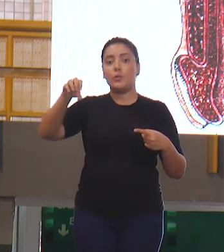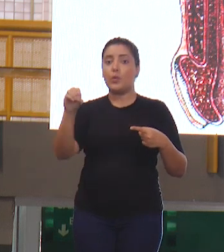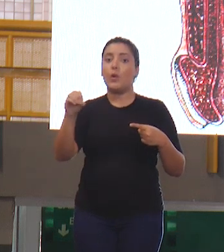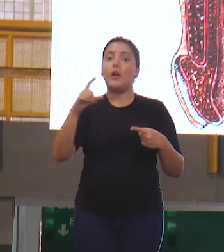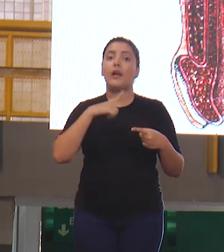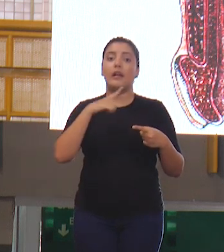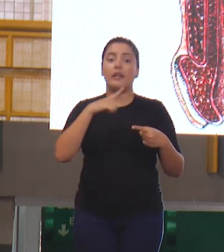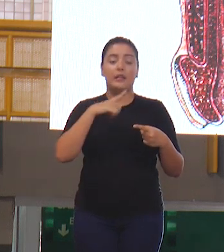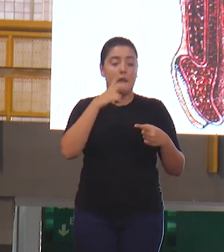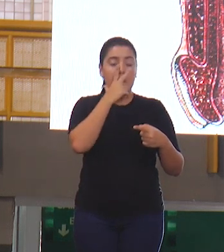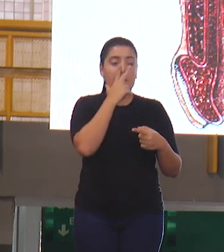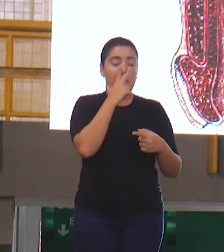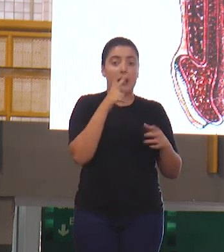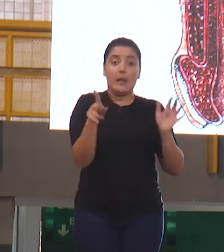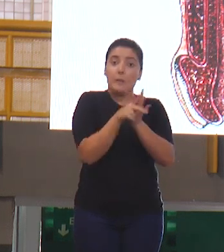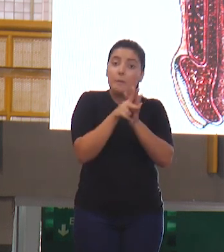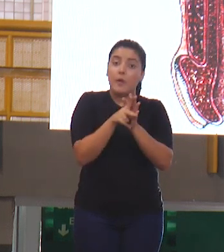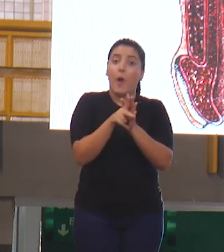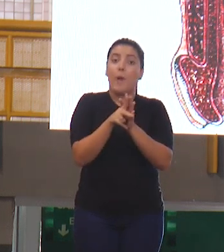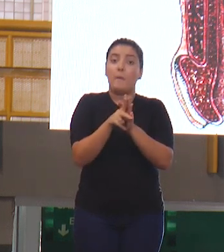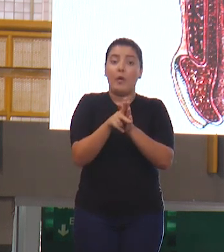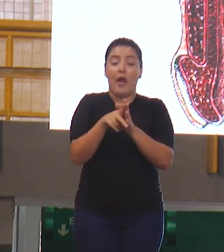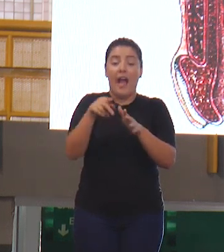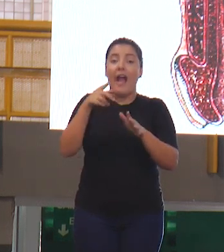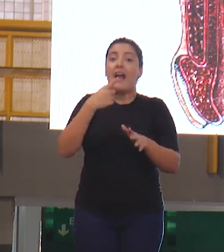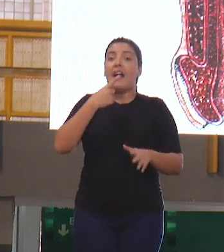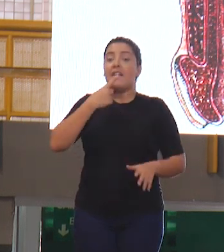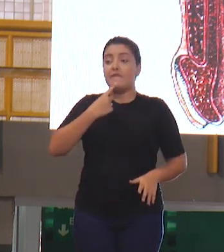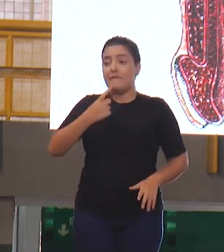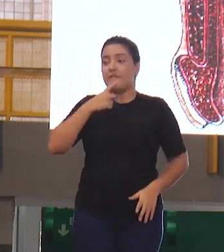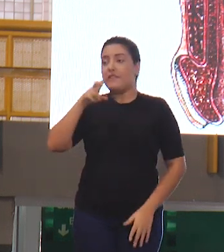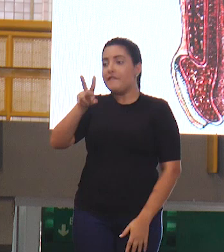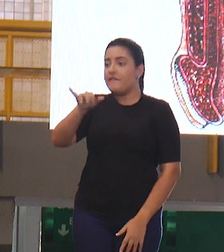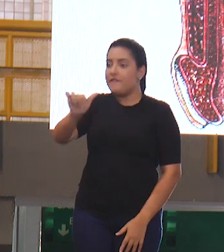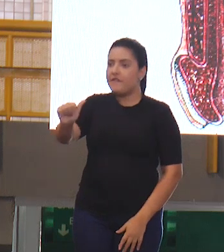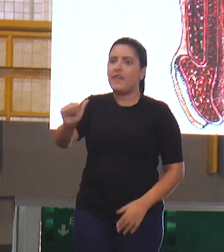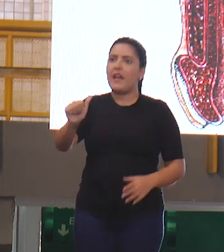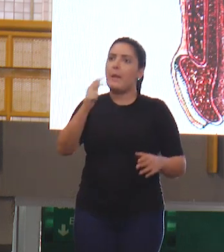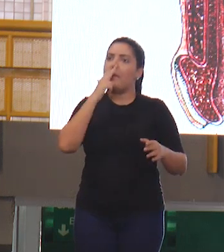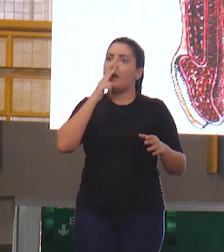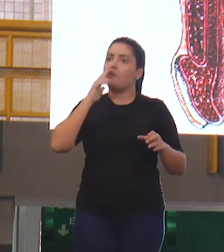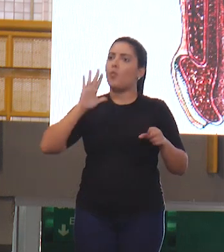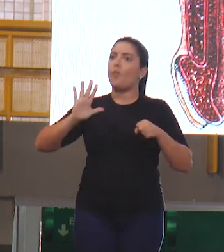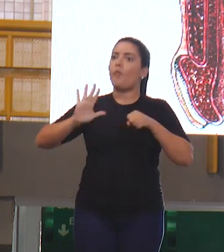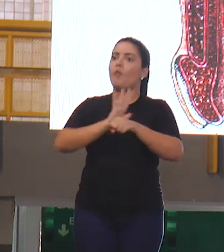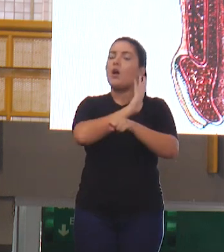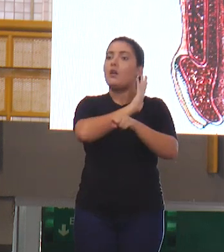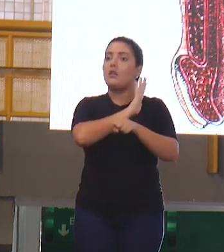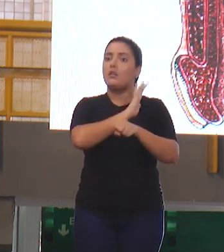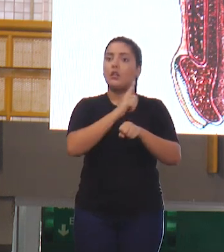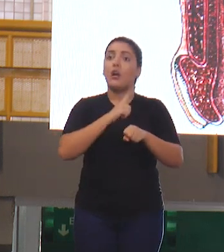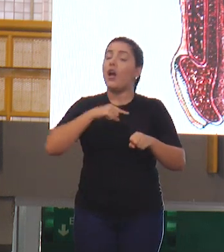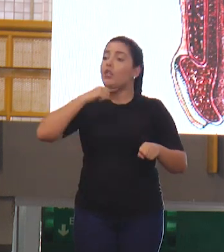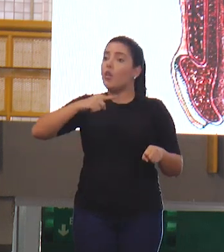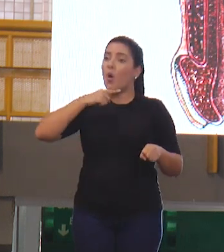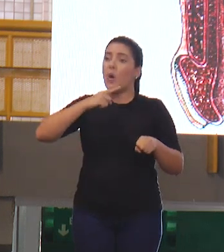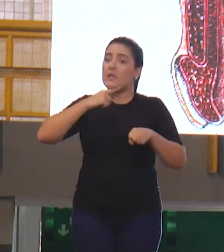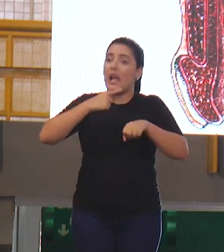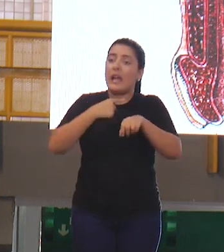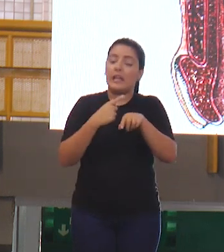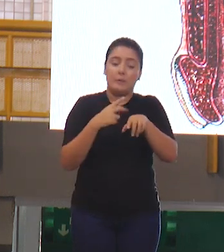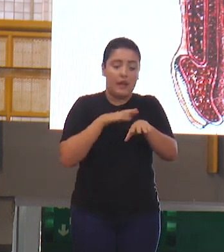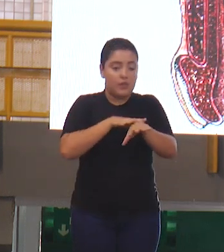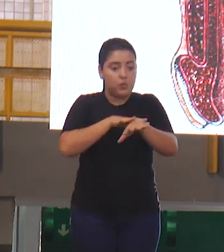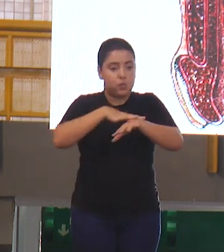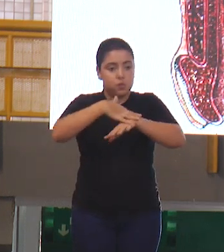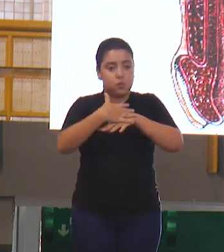um fechamento patológico das veias e uma dilatação das artérias. O que é que acontece? O